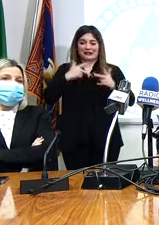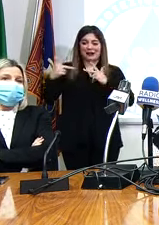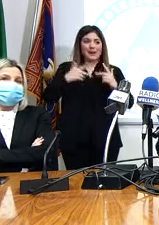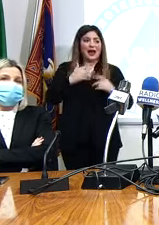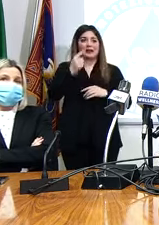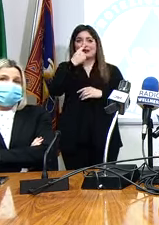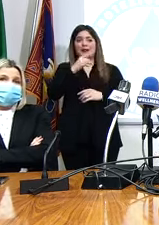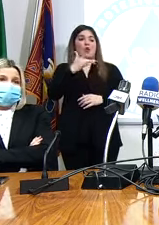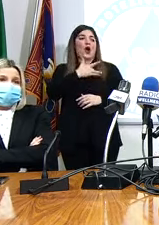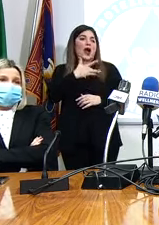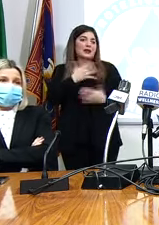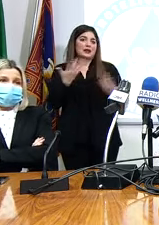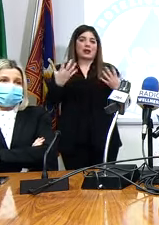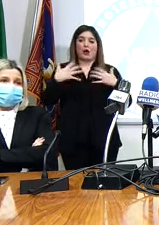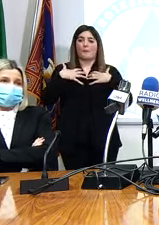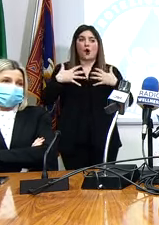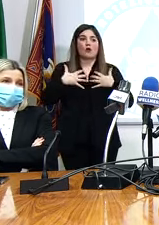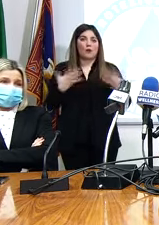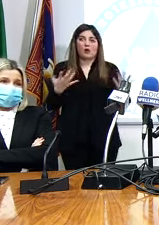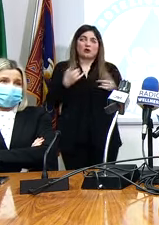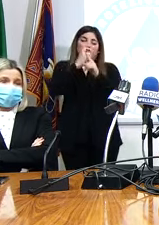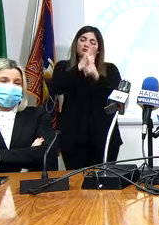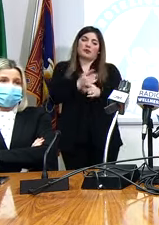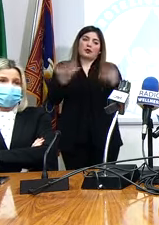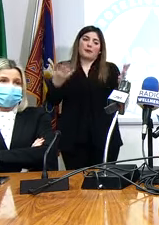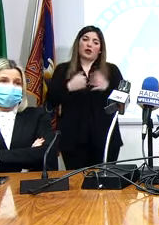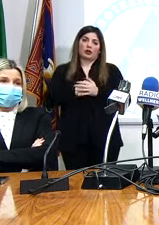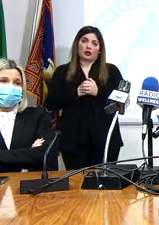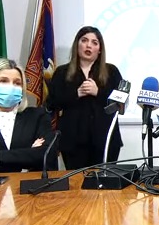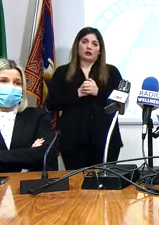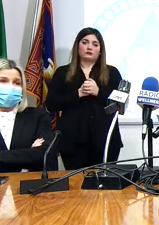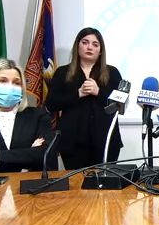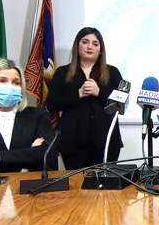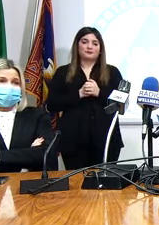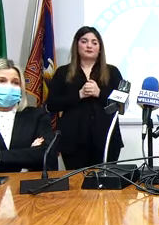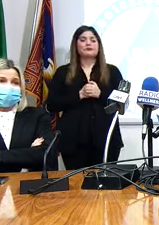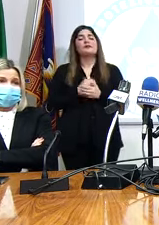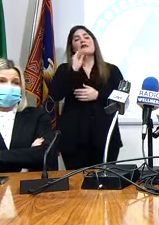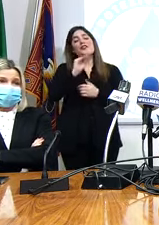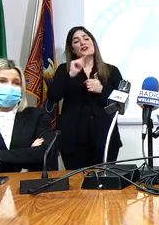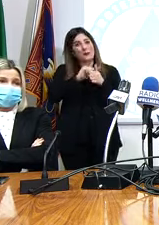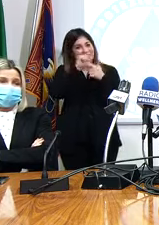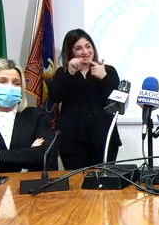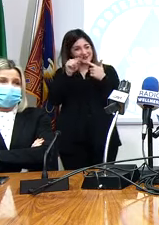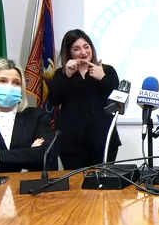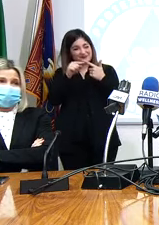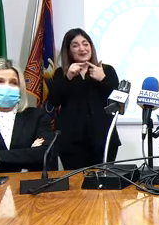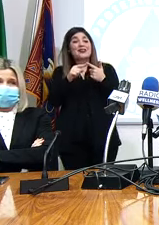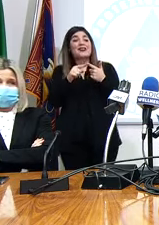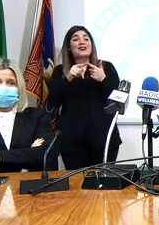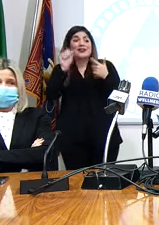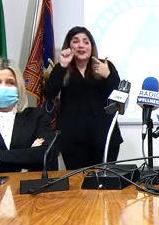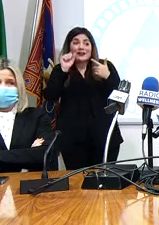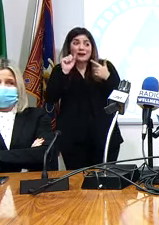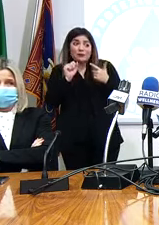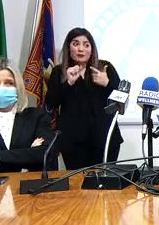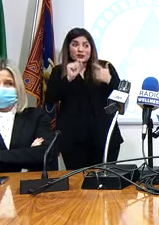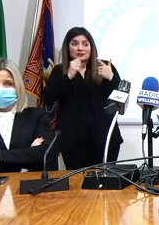dipende da che prestazioni sono state fatte. Ok. E l'altra cosa, volevo chiedere se fosse possibile, siccome adesso